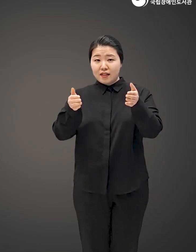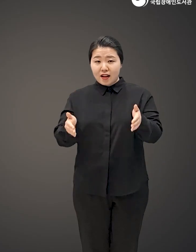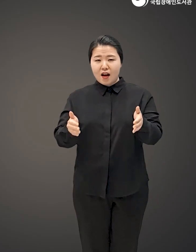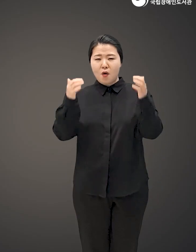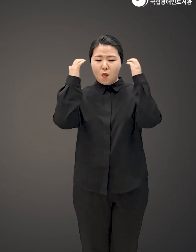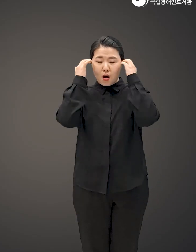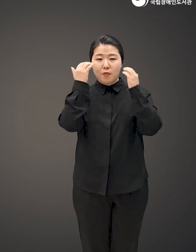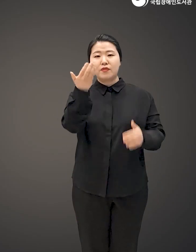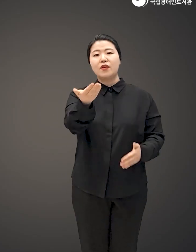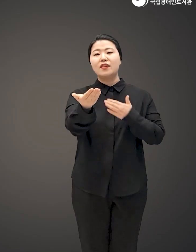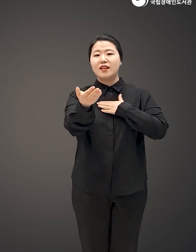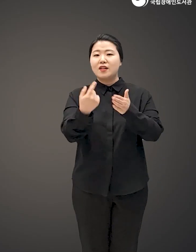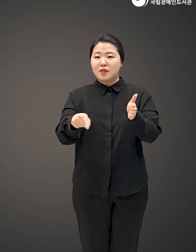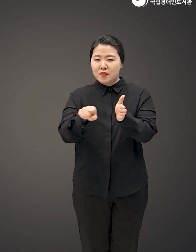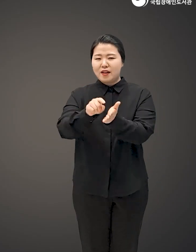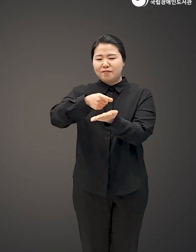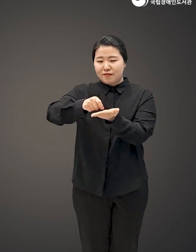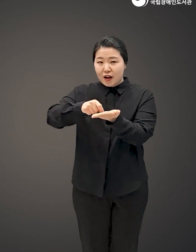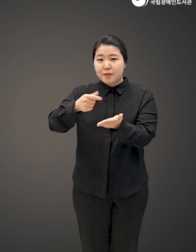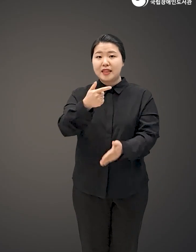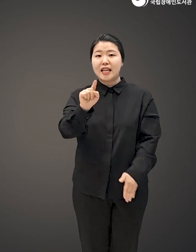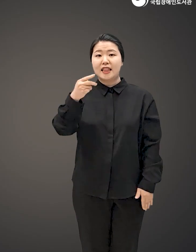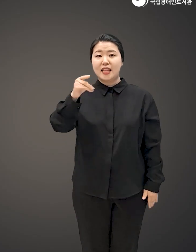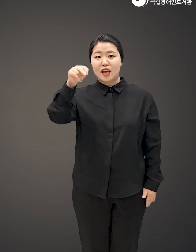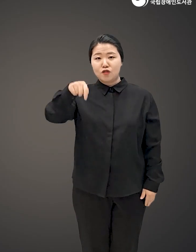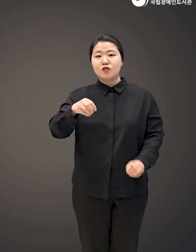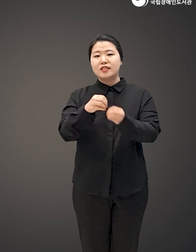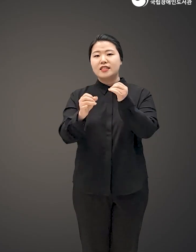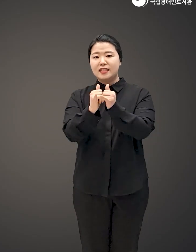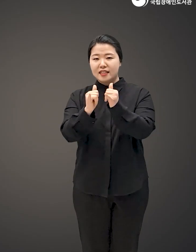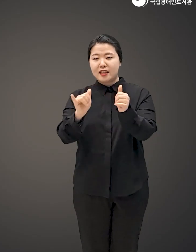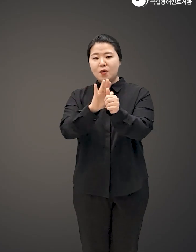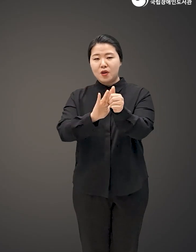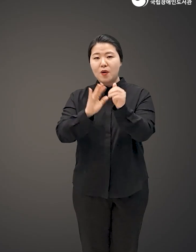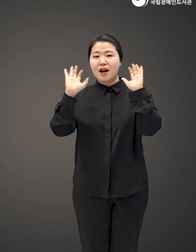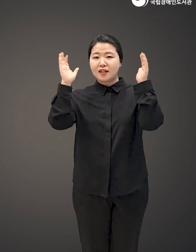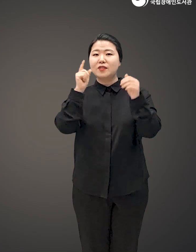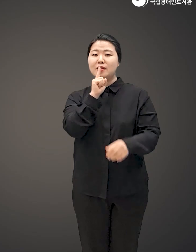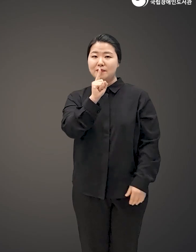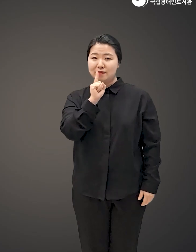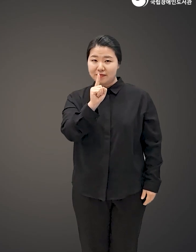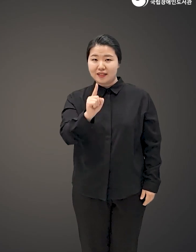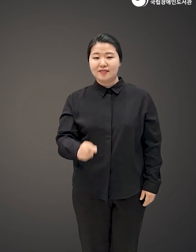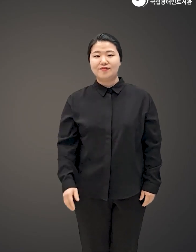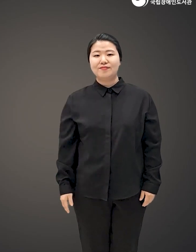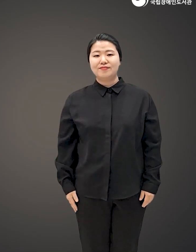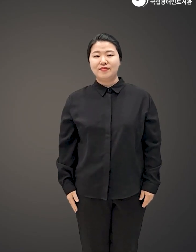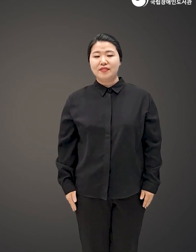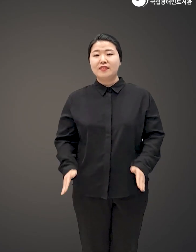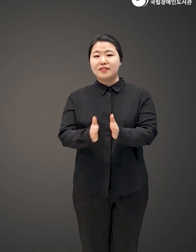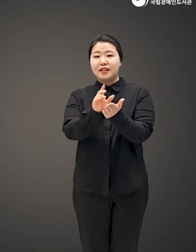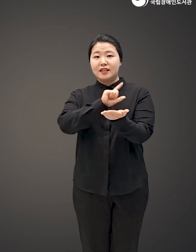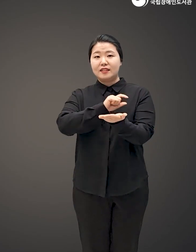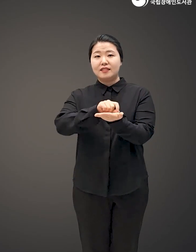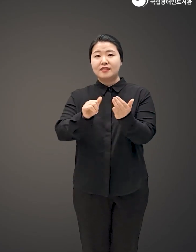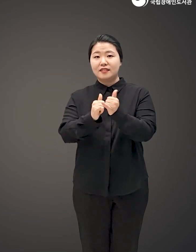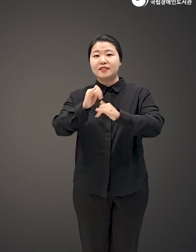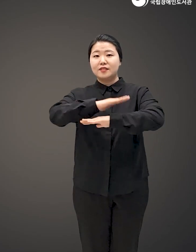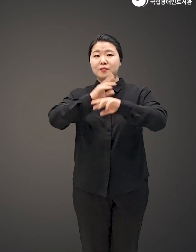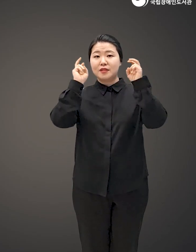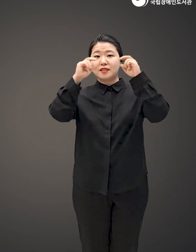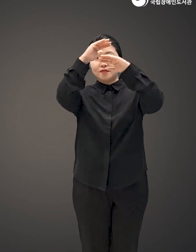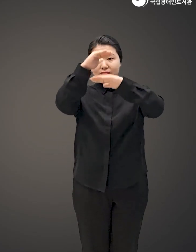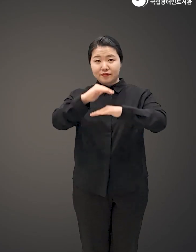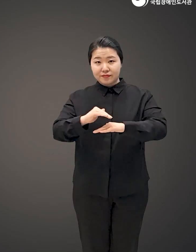2년간 고달픈 너와 나를 위해 꾹꾹 눌러 담은 나태주 시인의 위로와 응원의 메시지. 도서명 너무